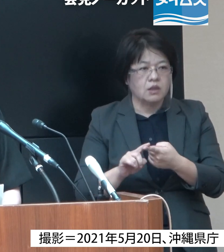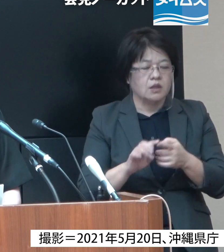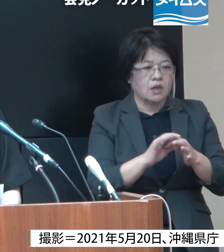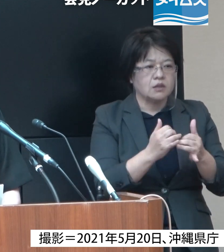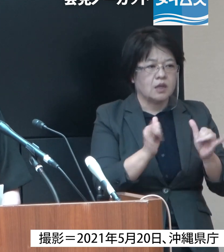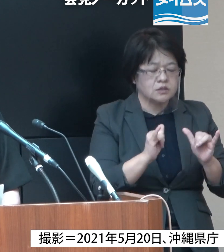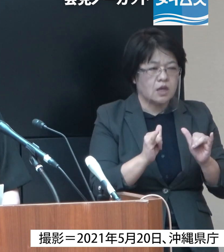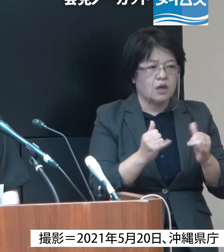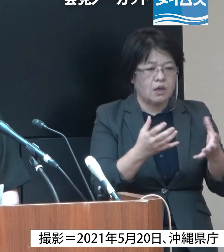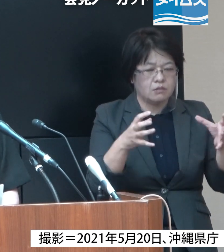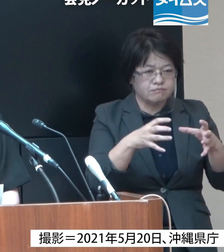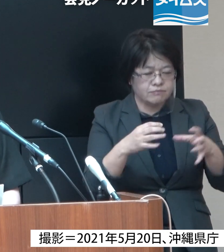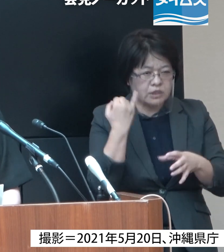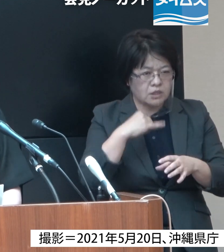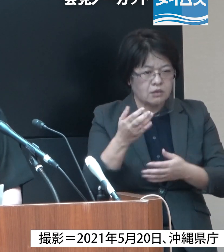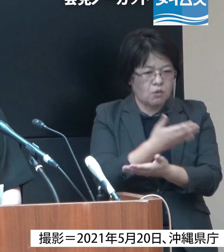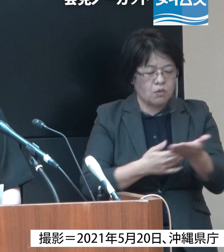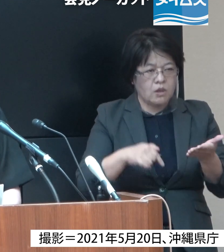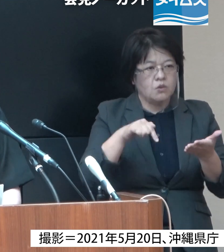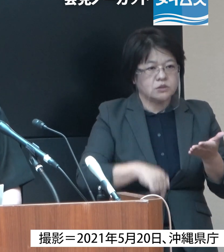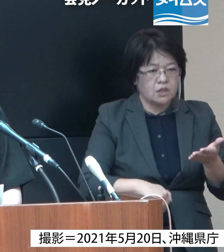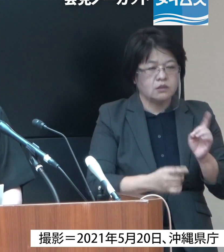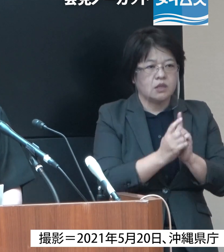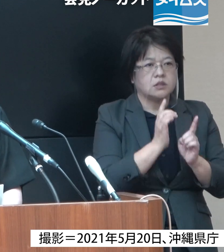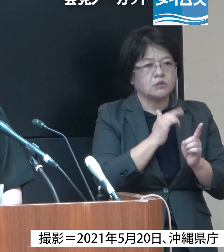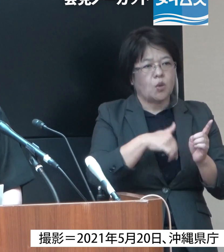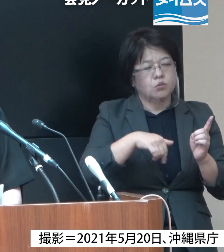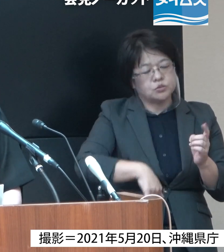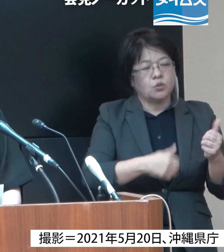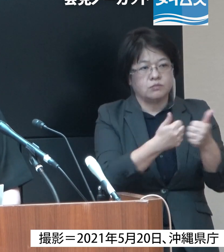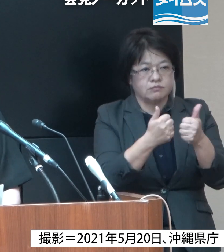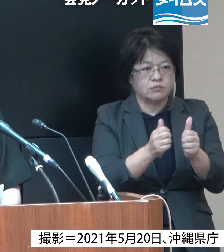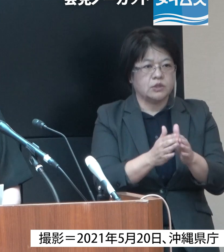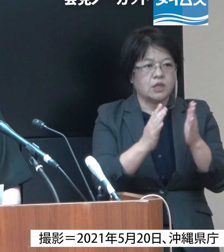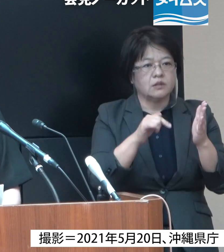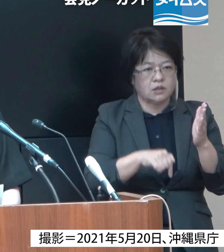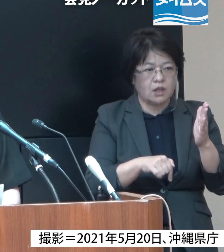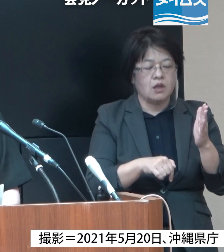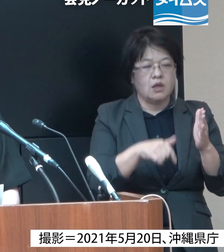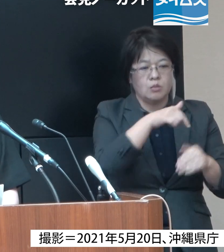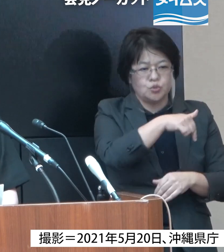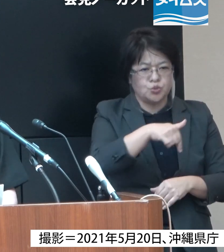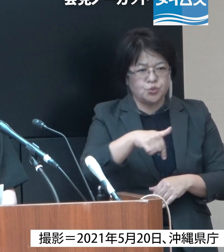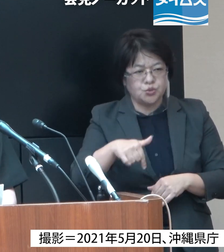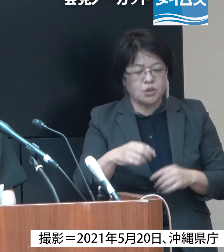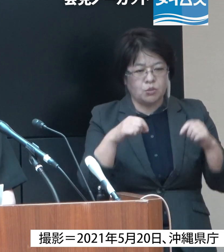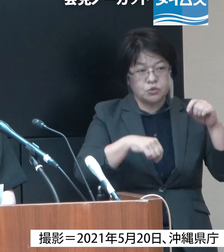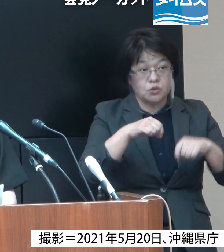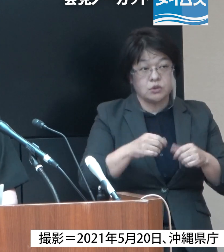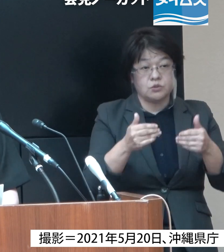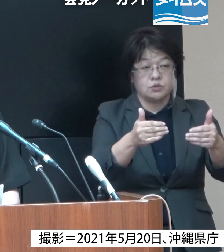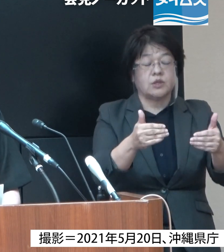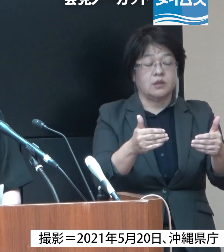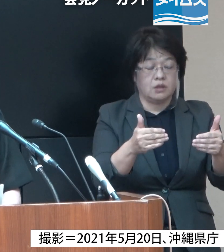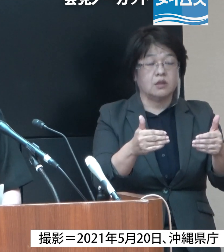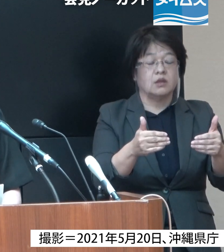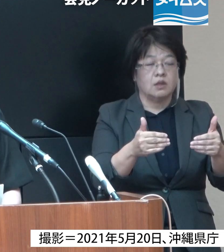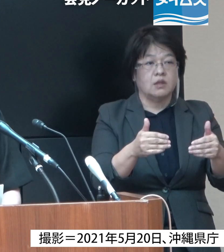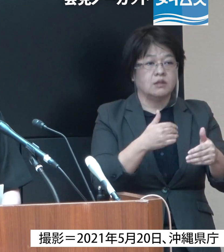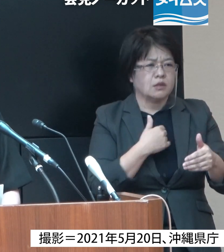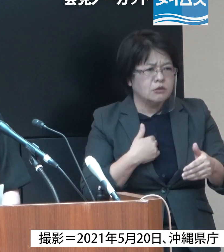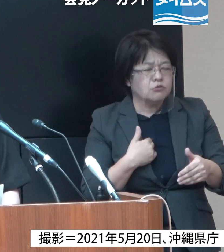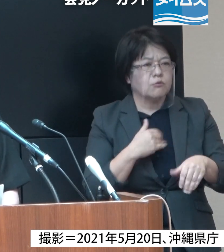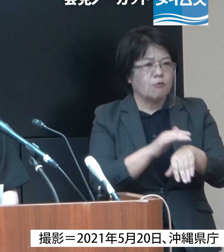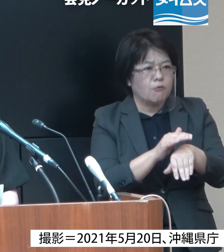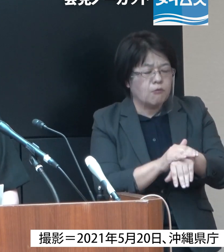意見を聞かせていただき、対策本部などを開催しながら、あるいはまた部局間で調整をしながらですね、取りうる対